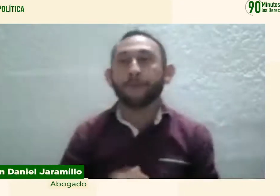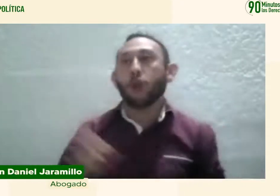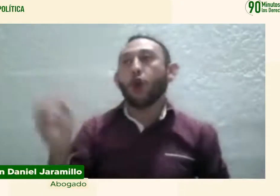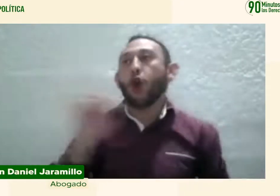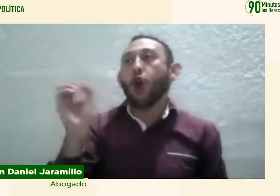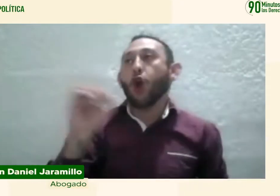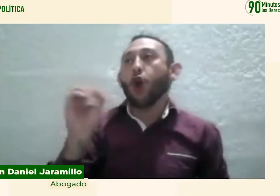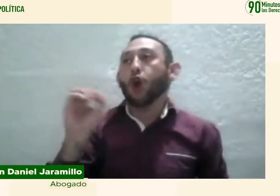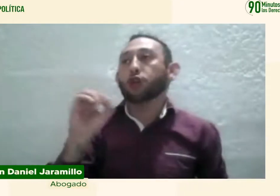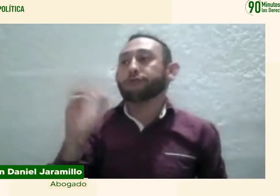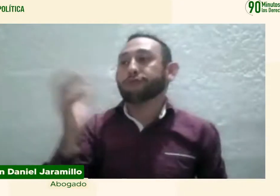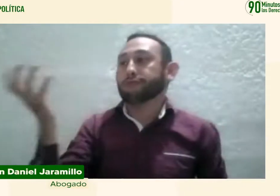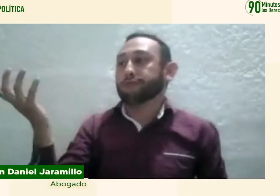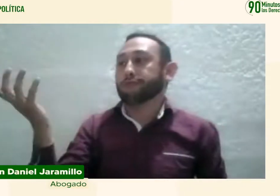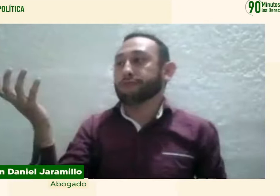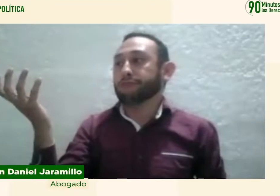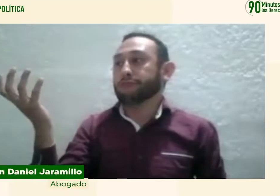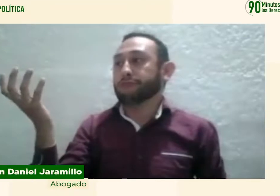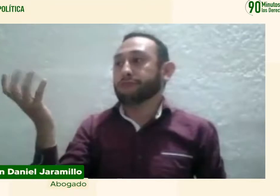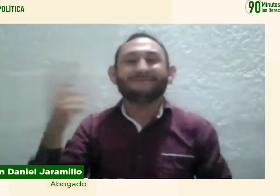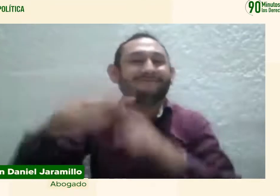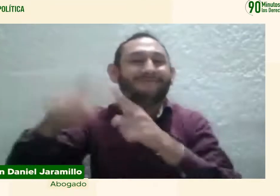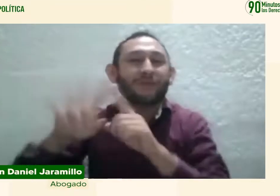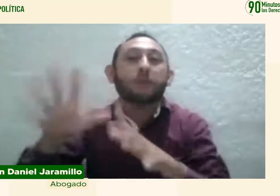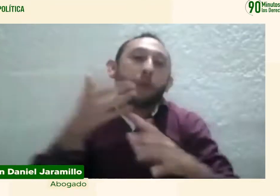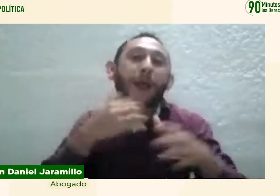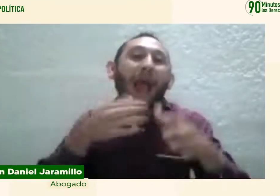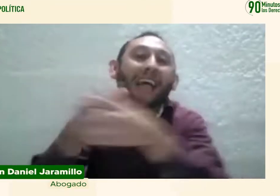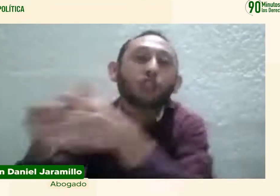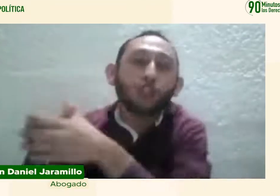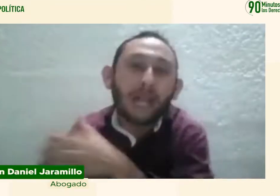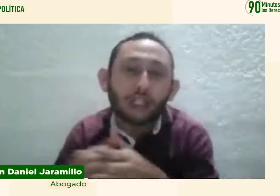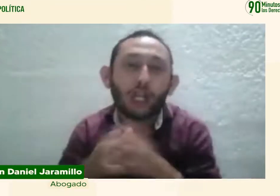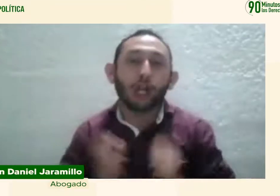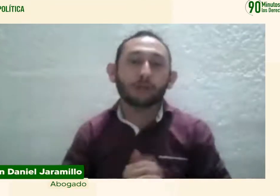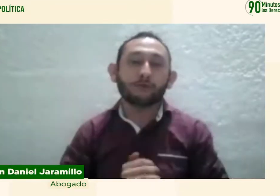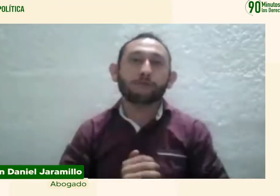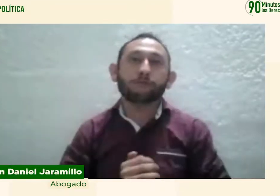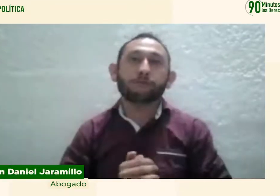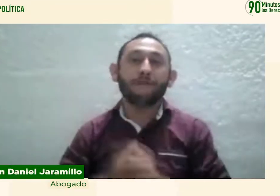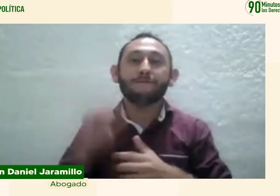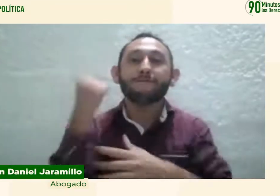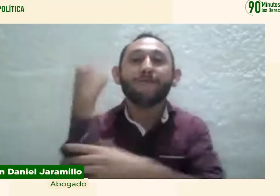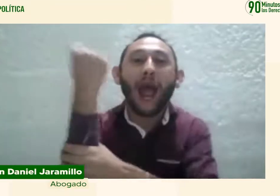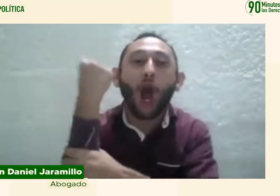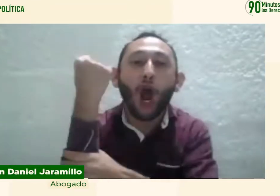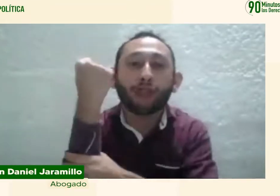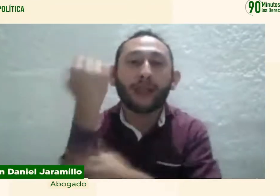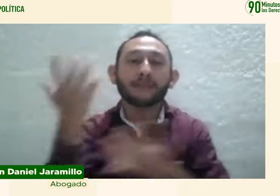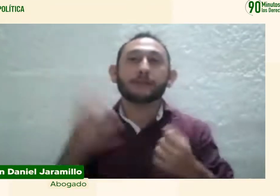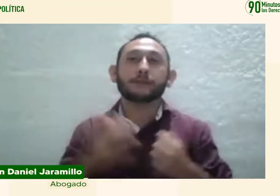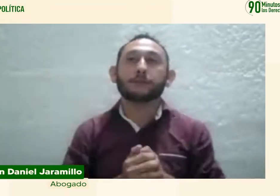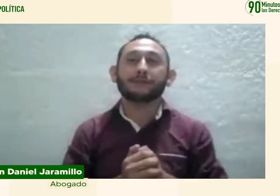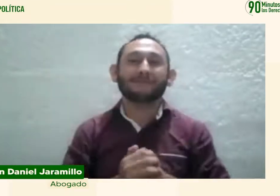de pronto que cuentan con una personería jurídica o tres pronto las diferentes asociaciones